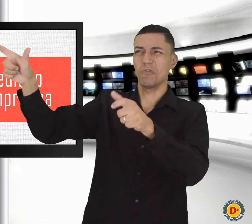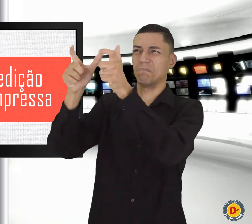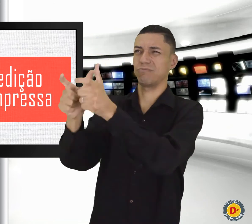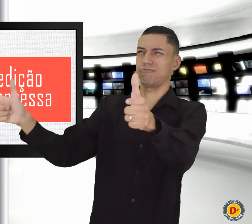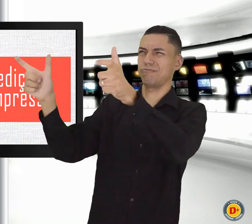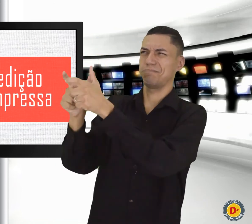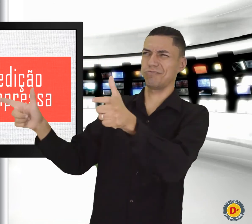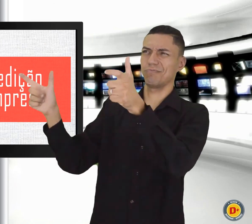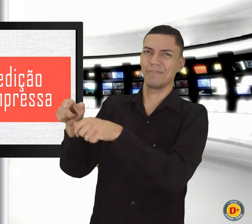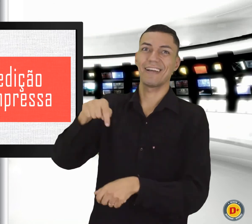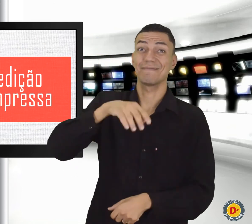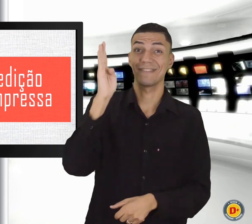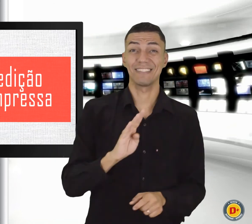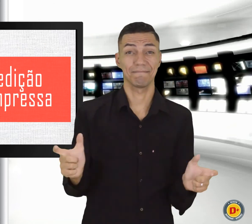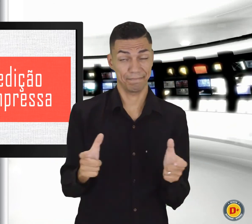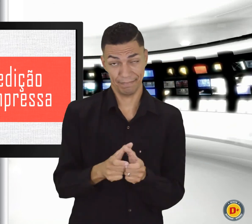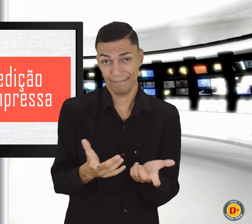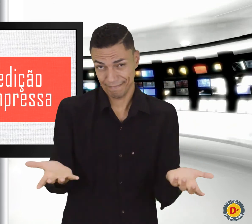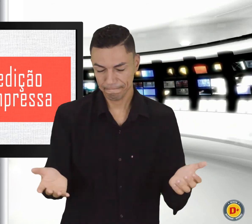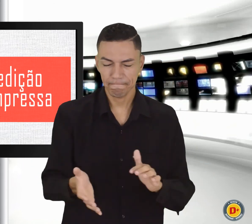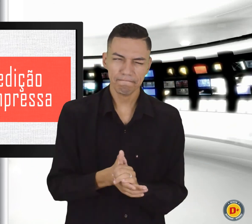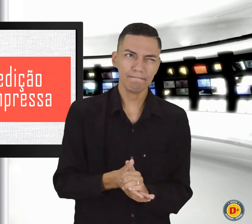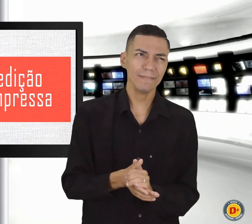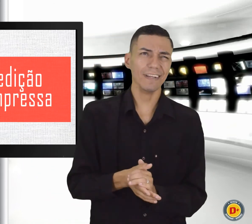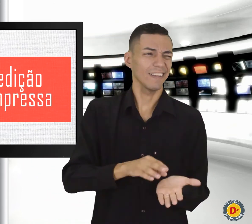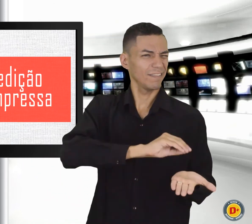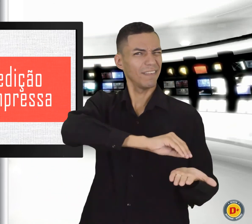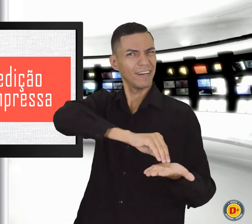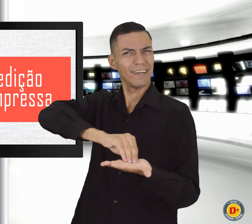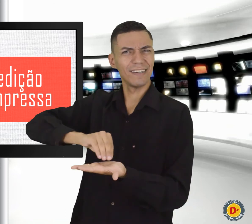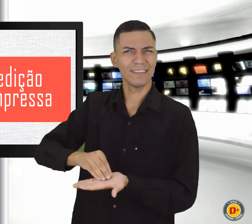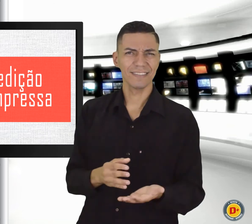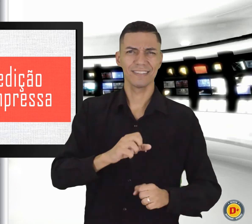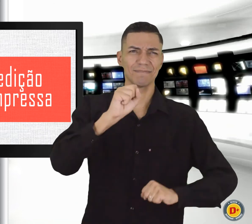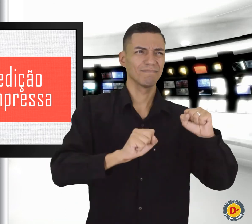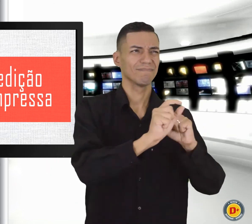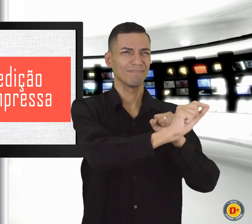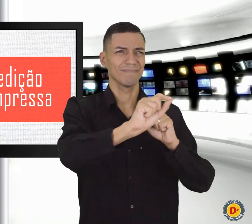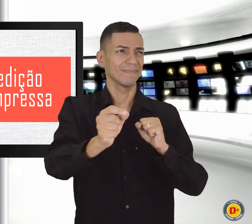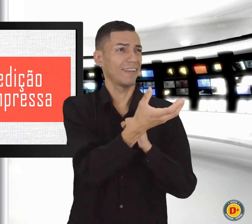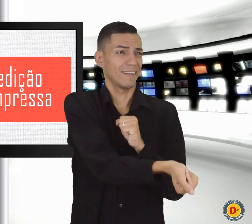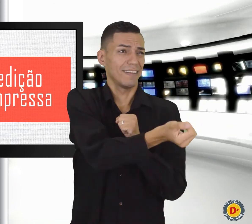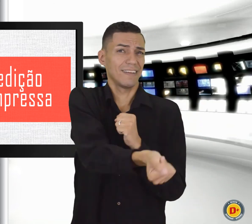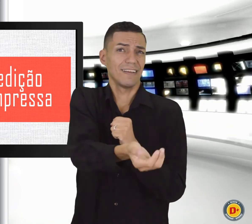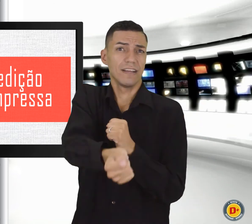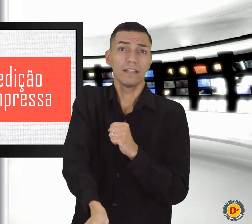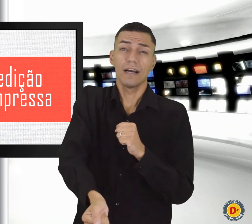Precariamente, temos praticado e comprovado na prática a eficácia do emprego apoiado,